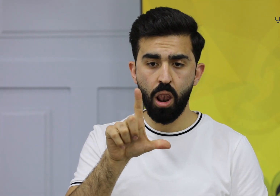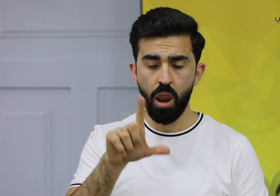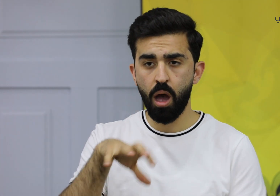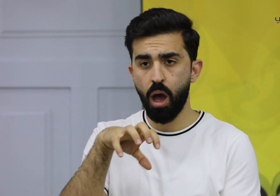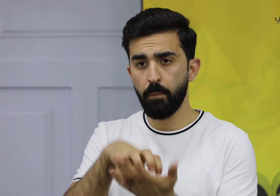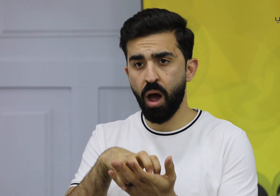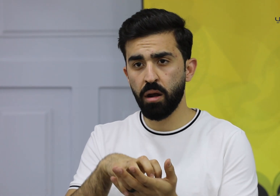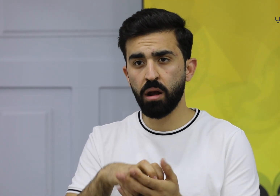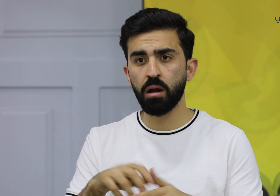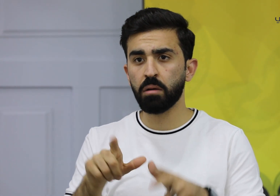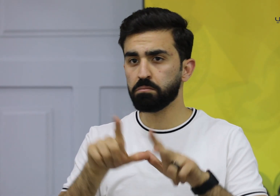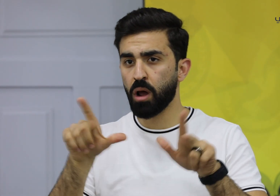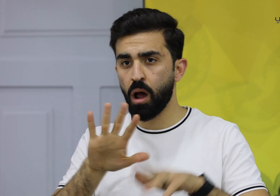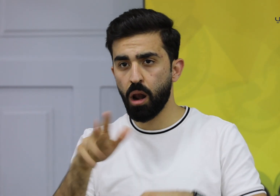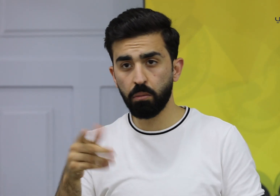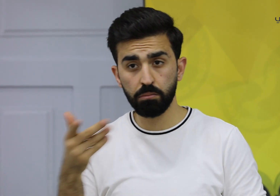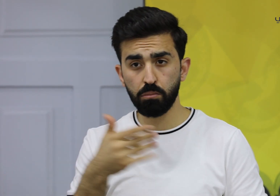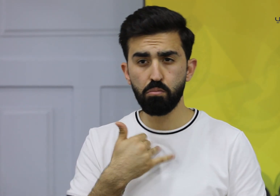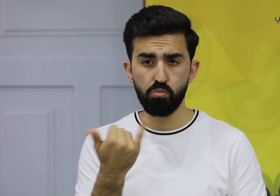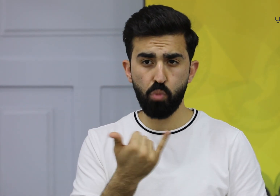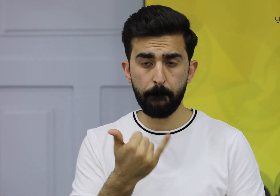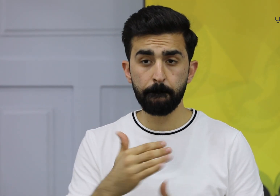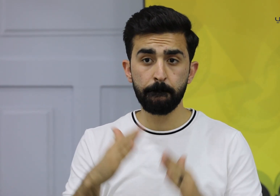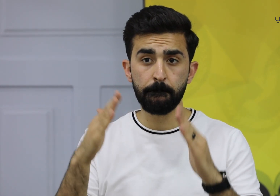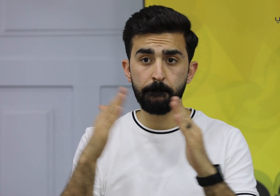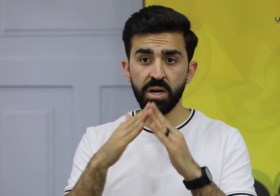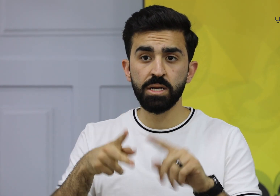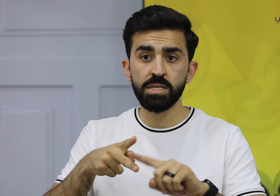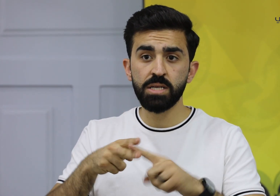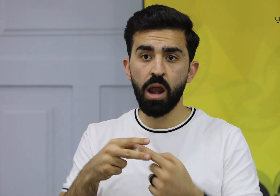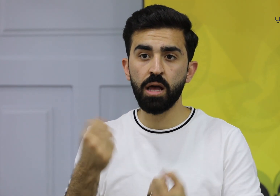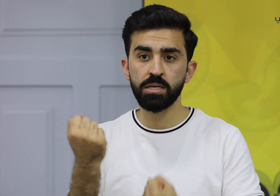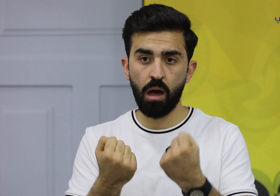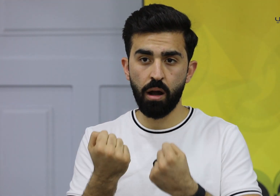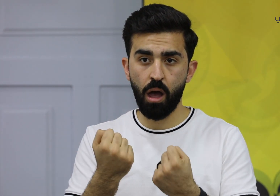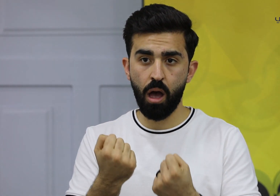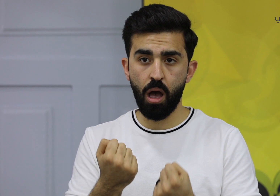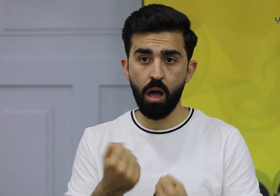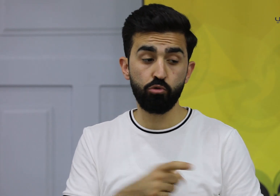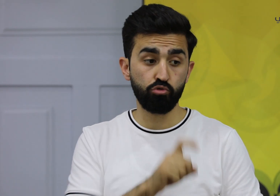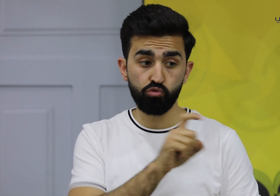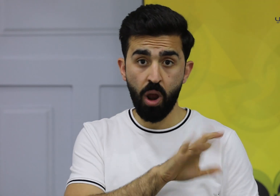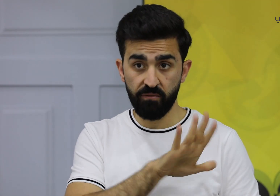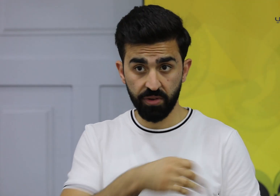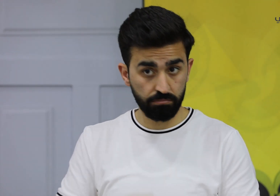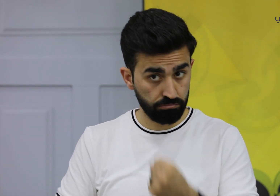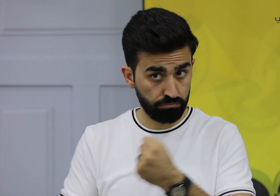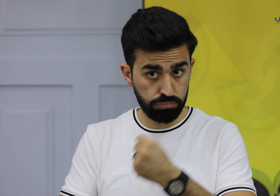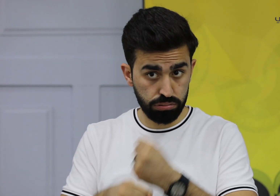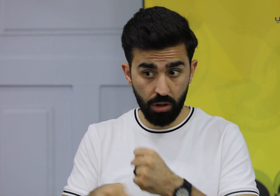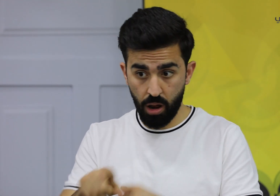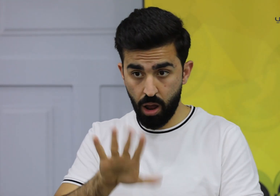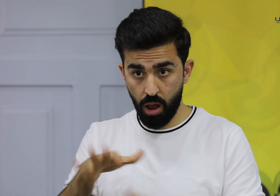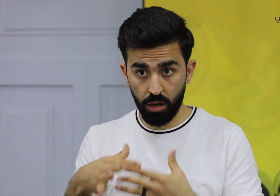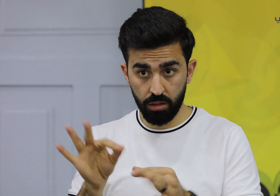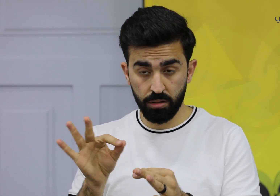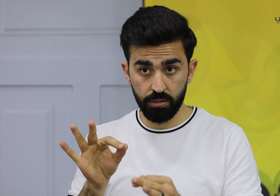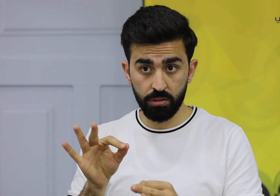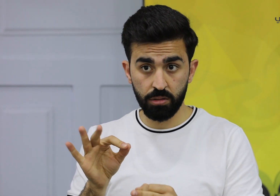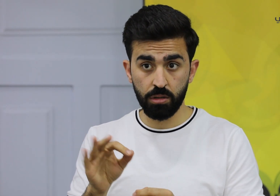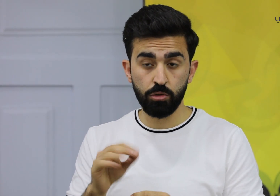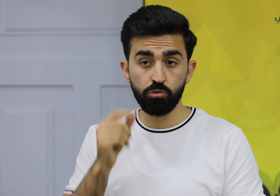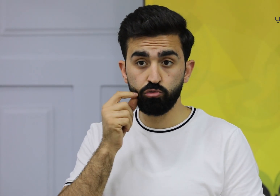الأماكن السياحية، مثلا كمراكز صيانة المركبات. هل ستعزز هذه الأماكن